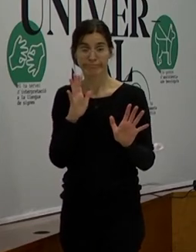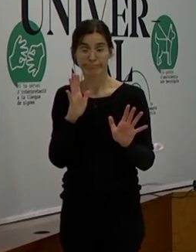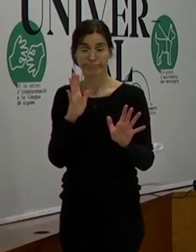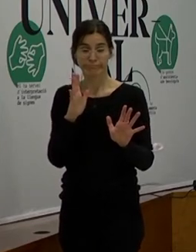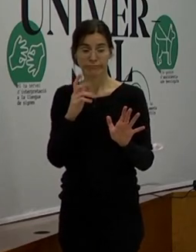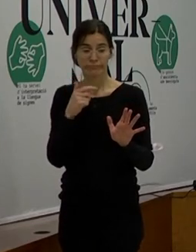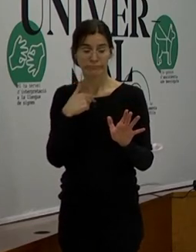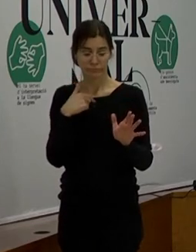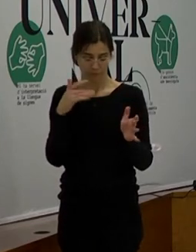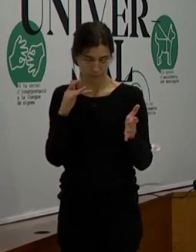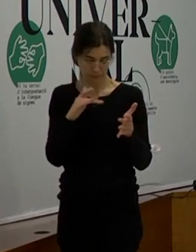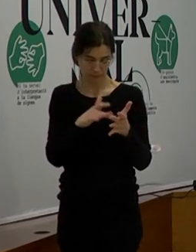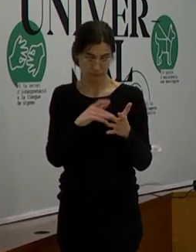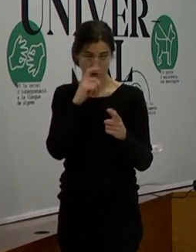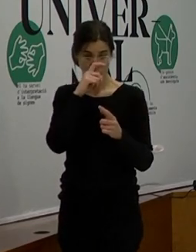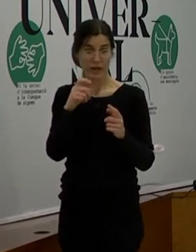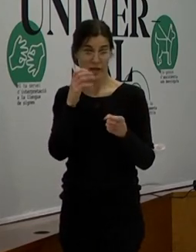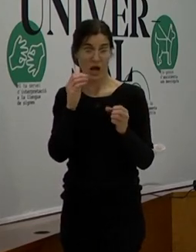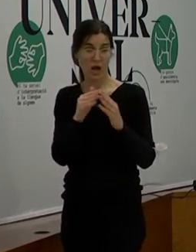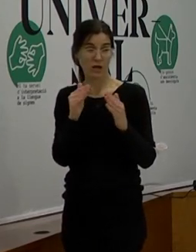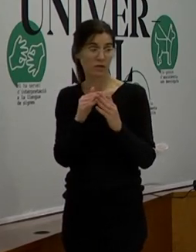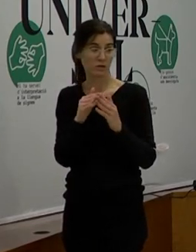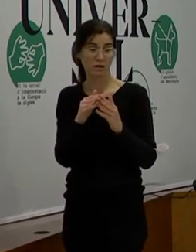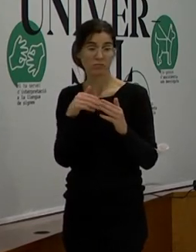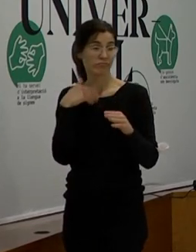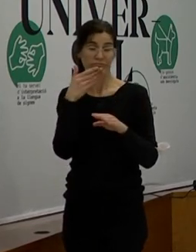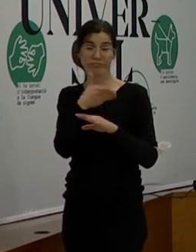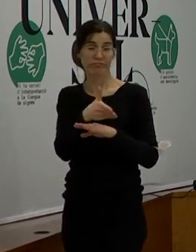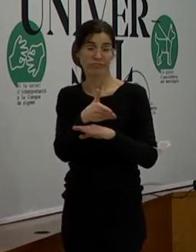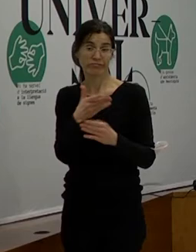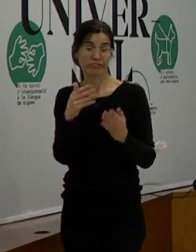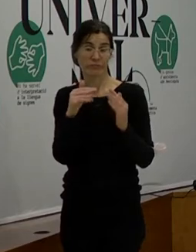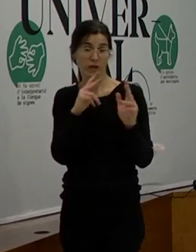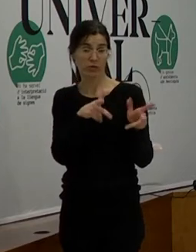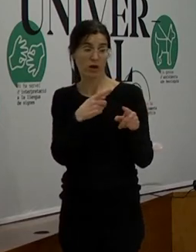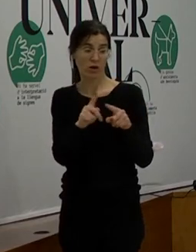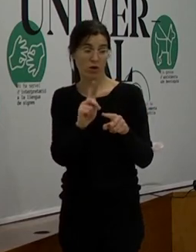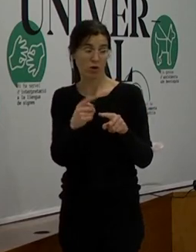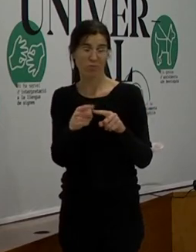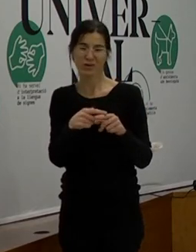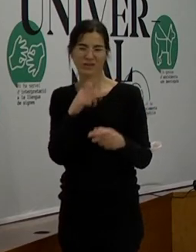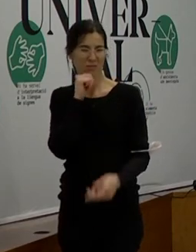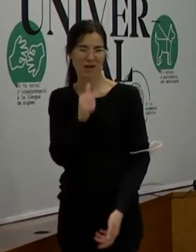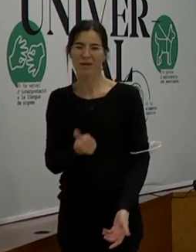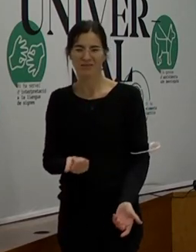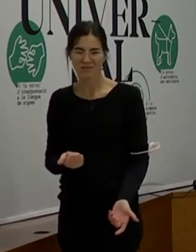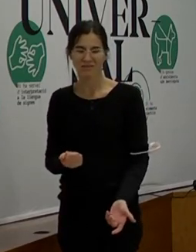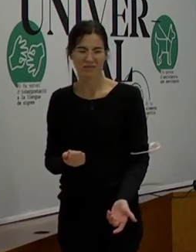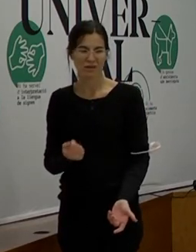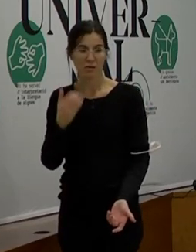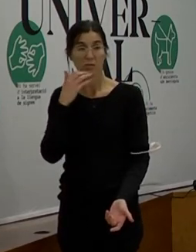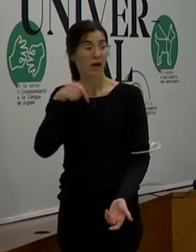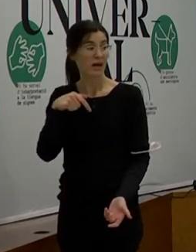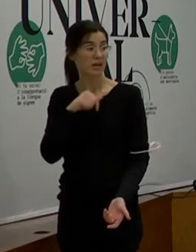jo primer he anat al bany a casa, eh? No vaig a l'hotel. Per què? Perquè està malament. I què està